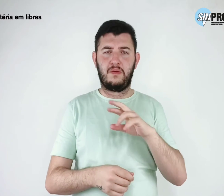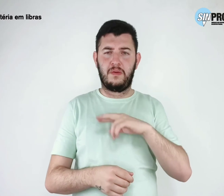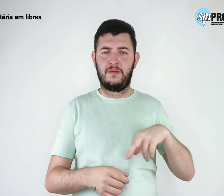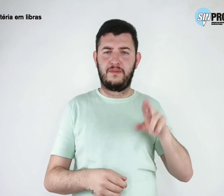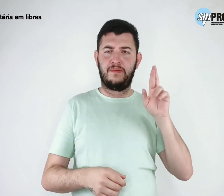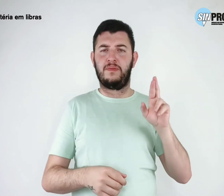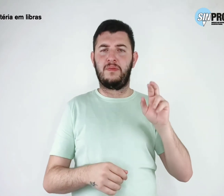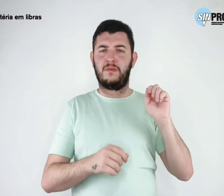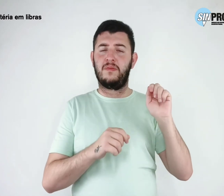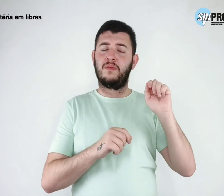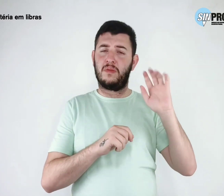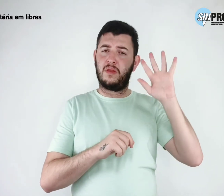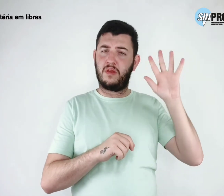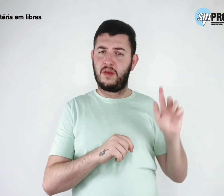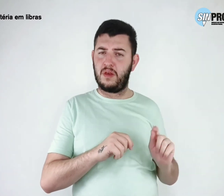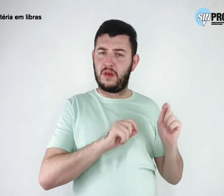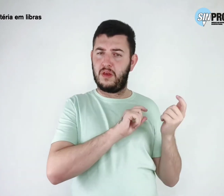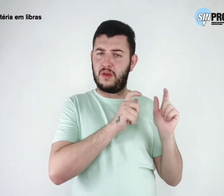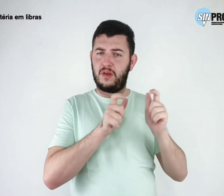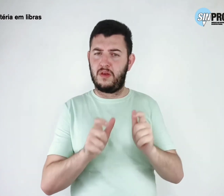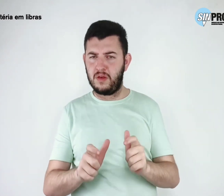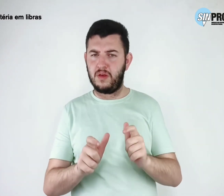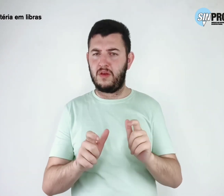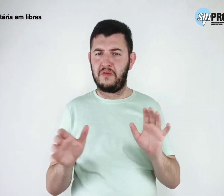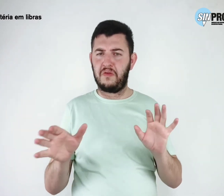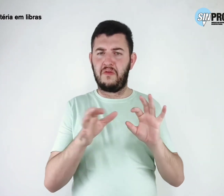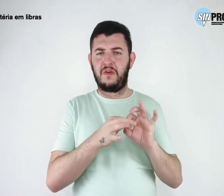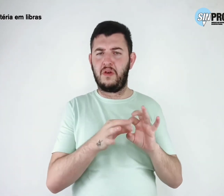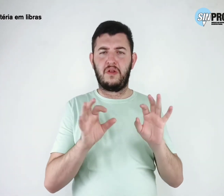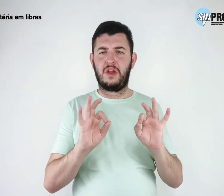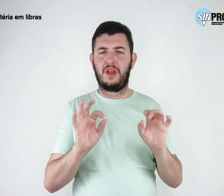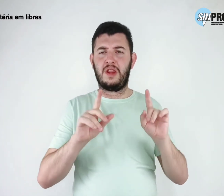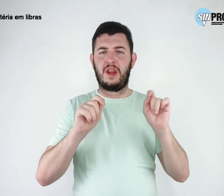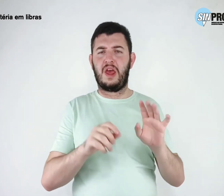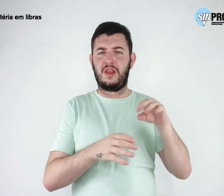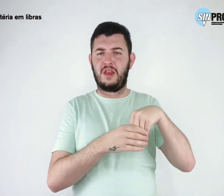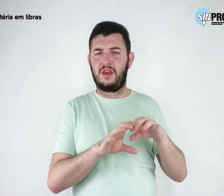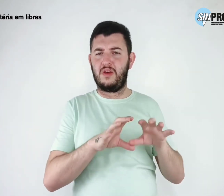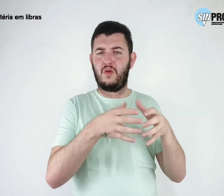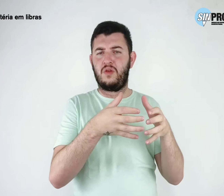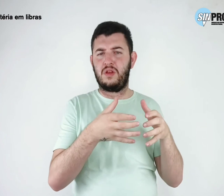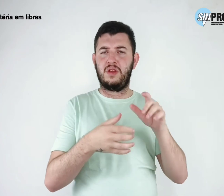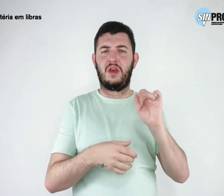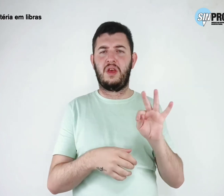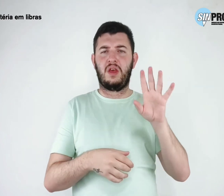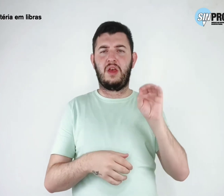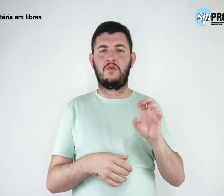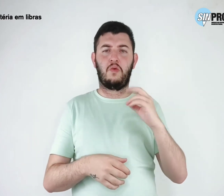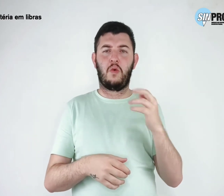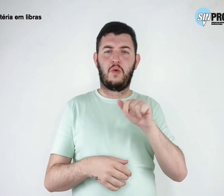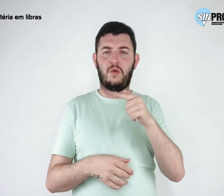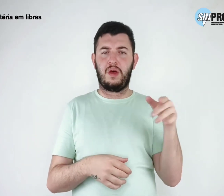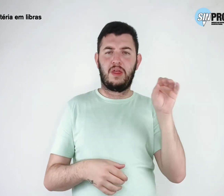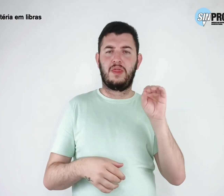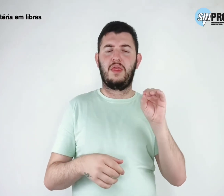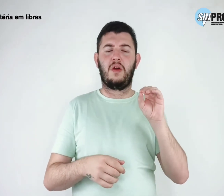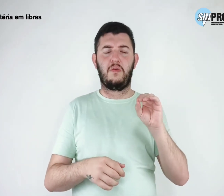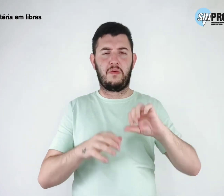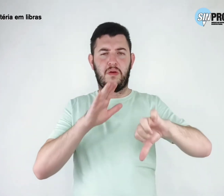tradição afro, não nos vincularia de maneira coletiva a atos e ações criminosas e